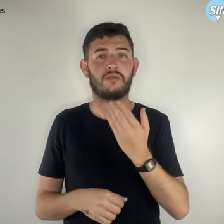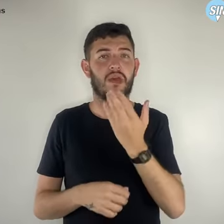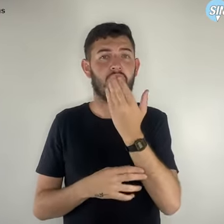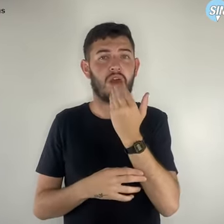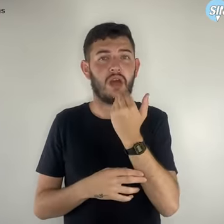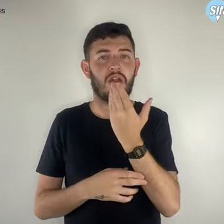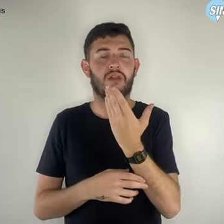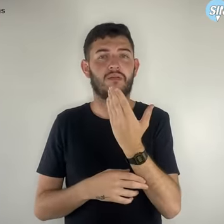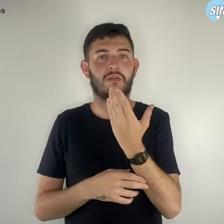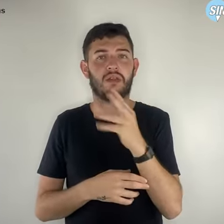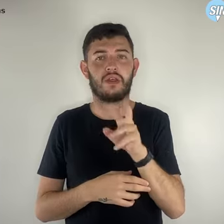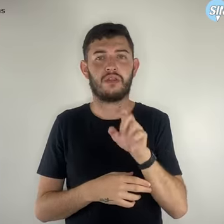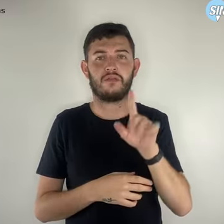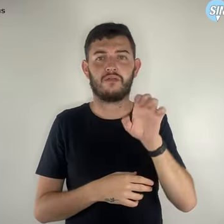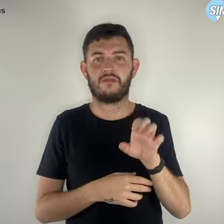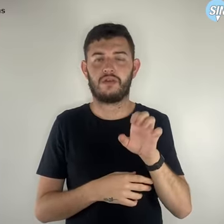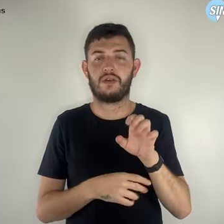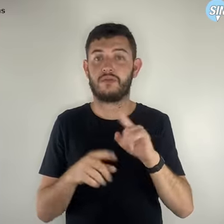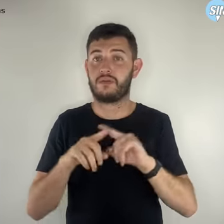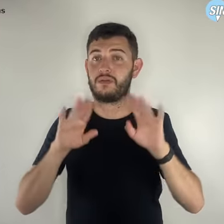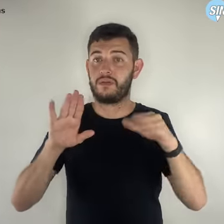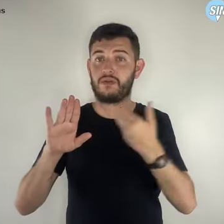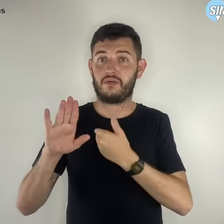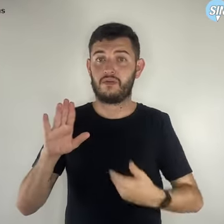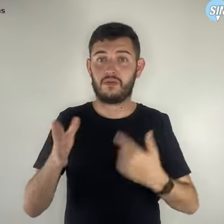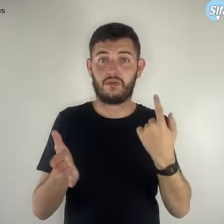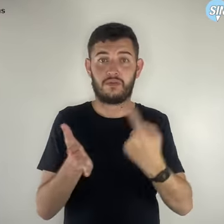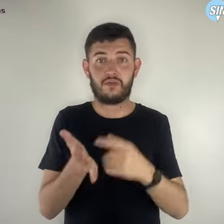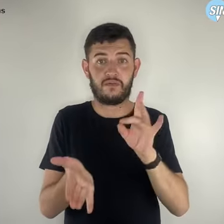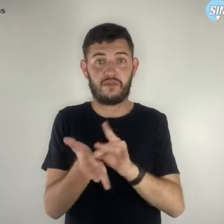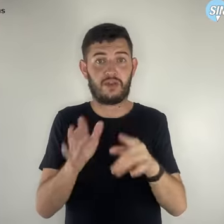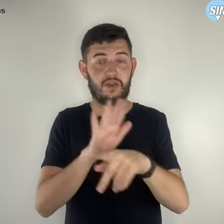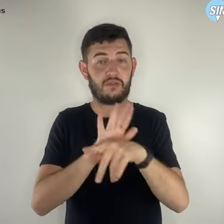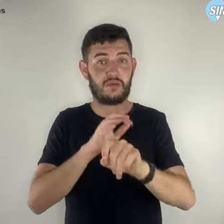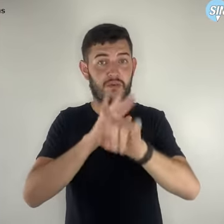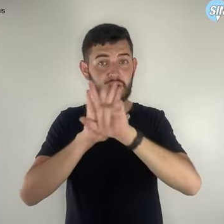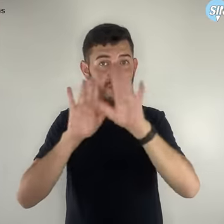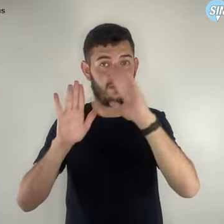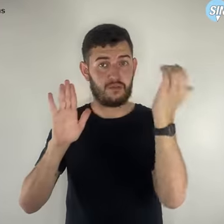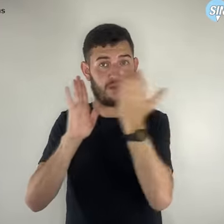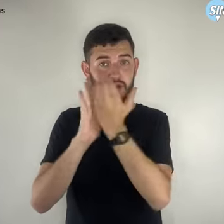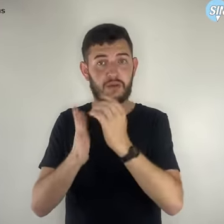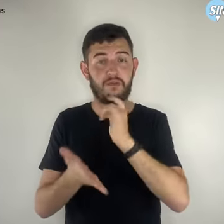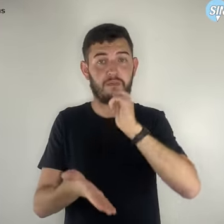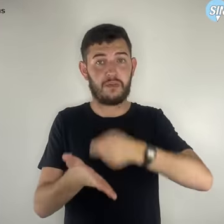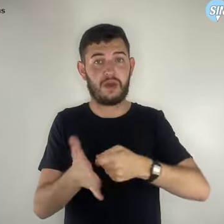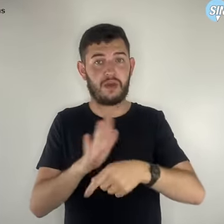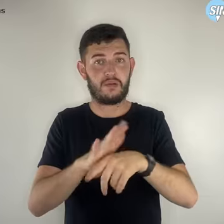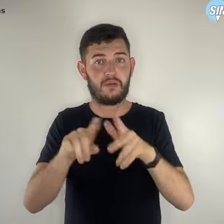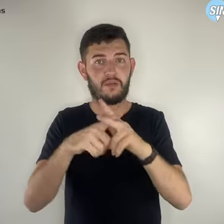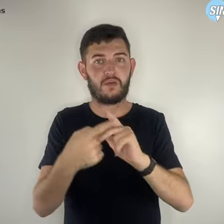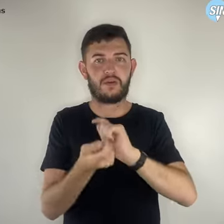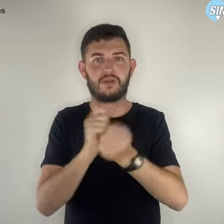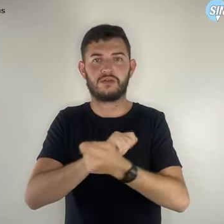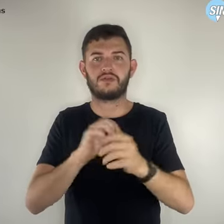vale alimentação. Ainda que o governo tenha se comprometido a cumprir a lei e pagar o reajuste